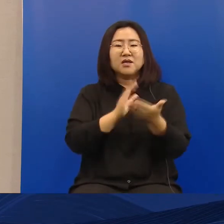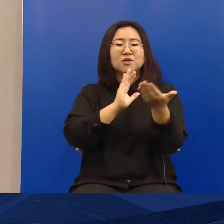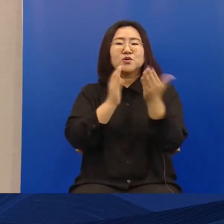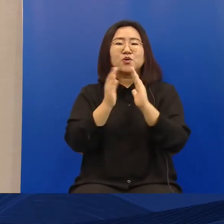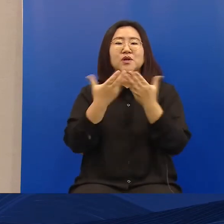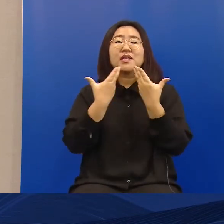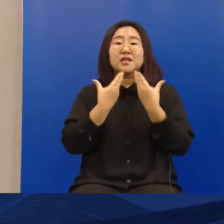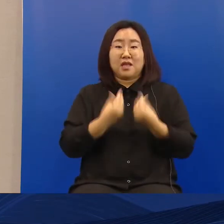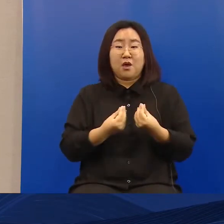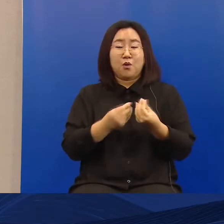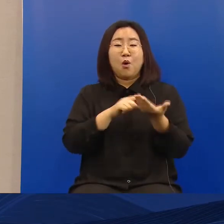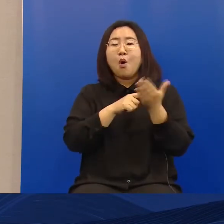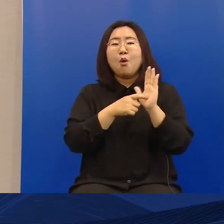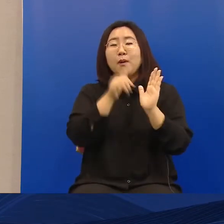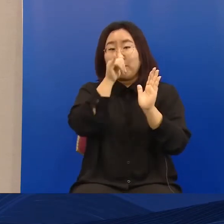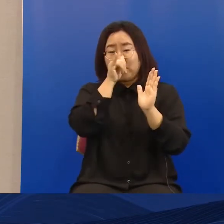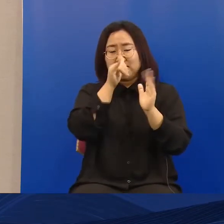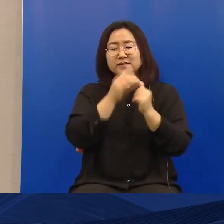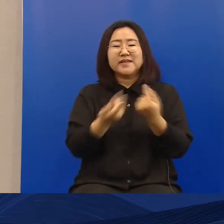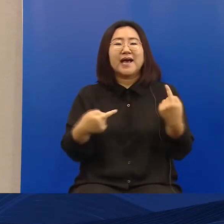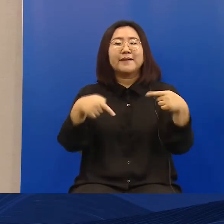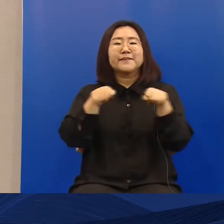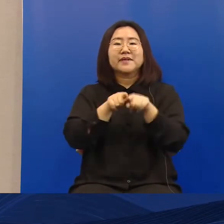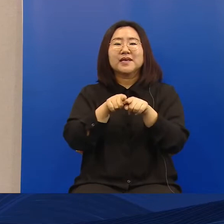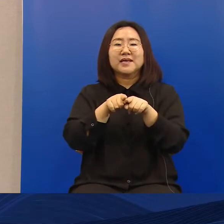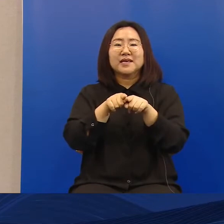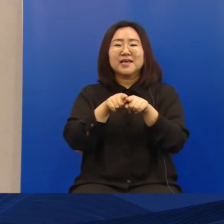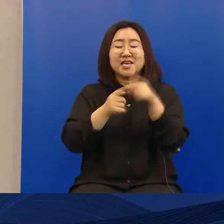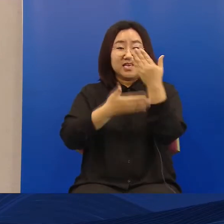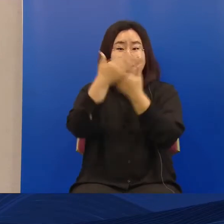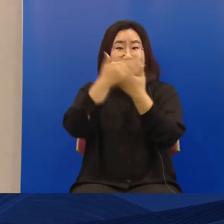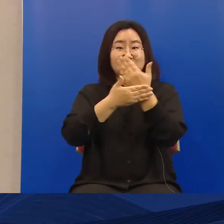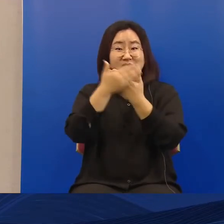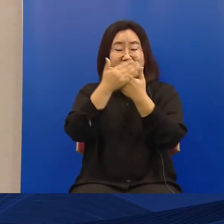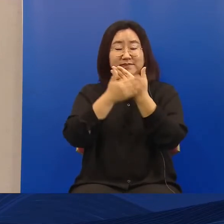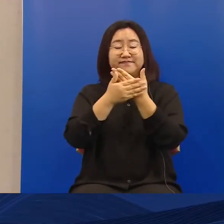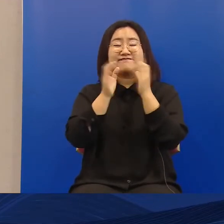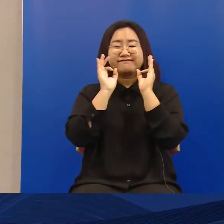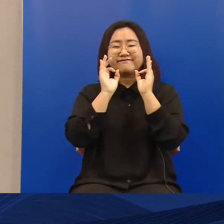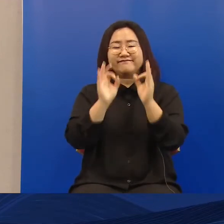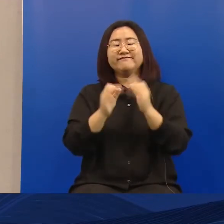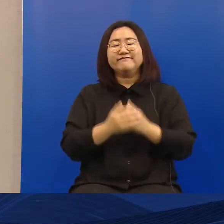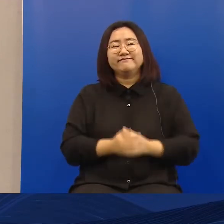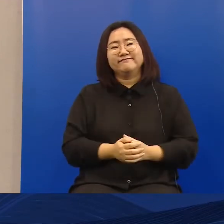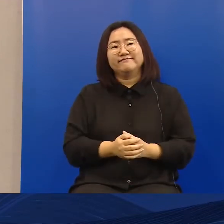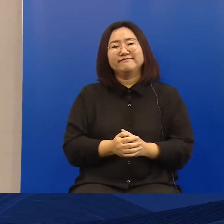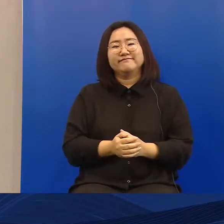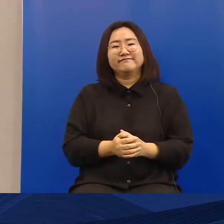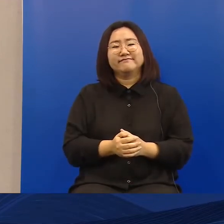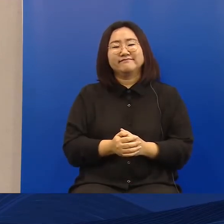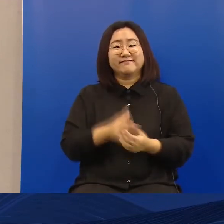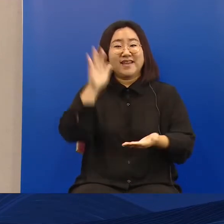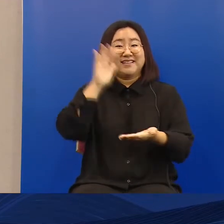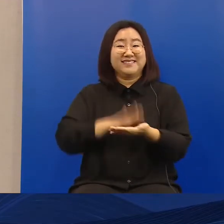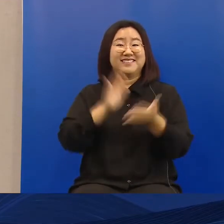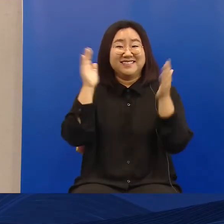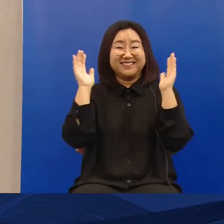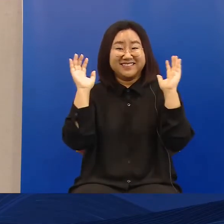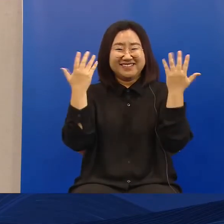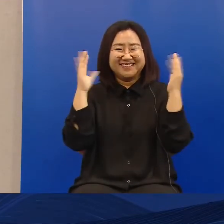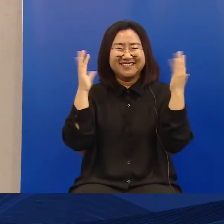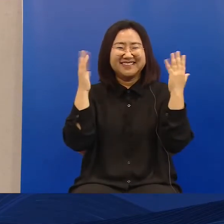토론의 내용을 보내주셨습니다. 우리 함께 영상으로 토론을 맞이하도록 하겠습니다. 뜨거운